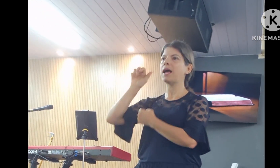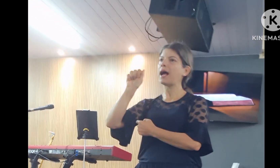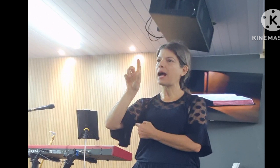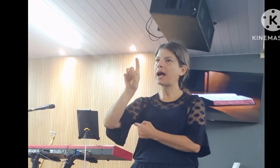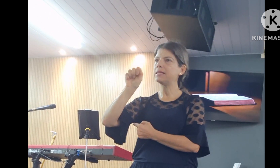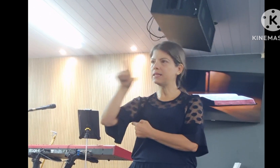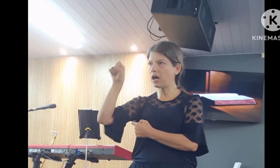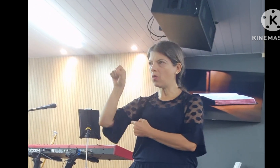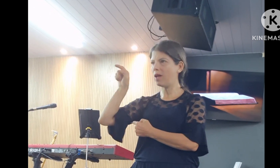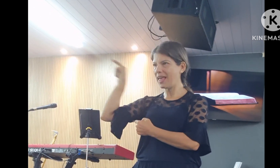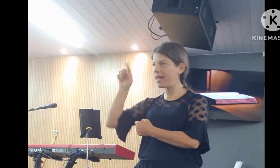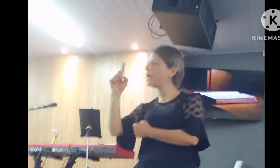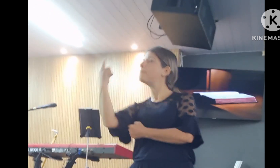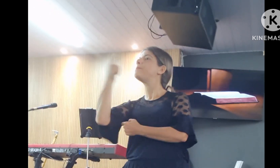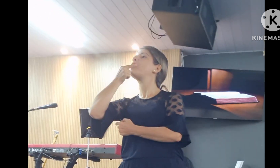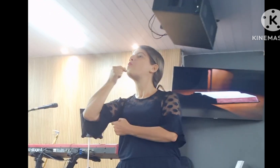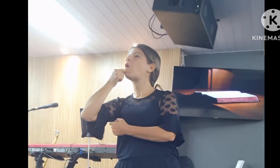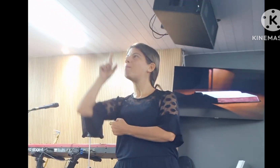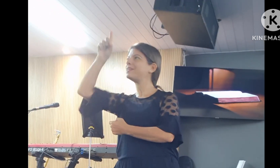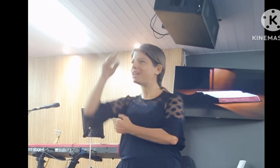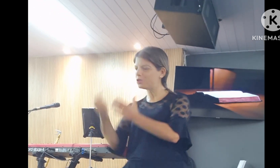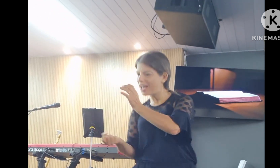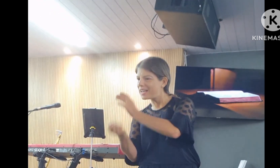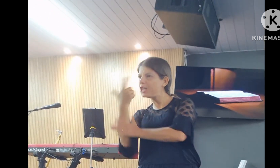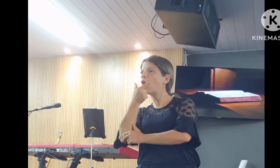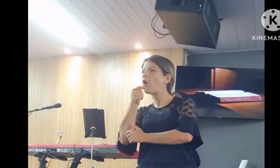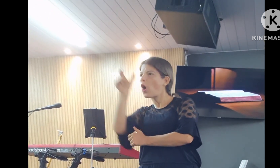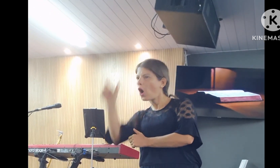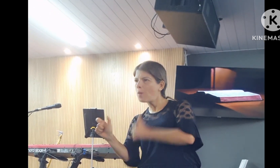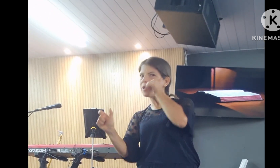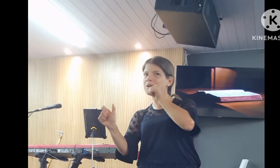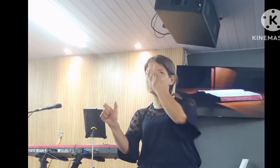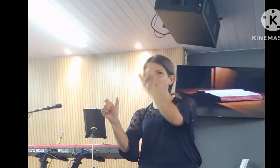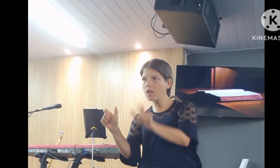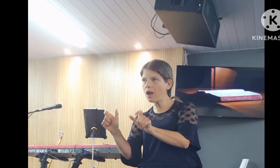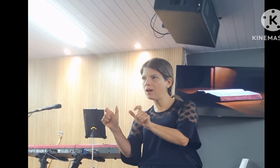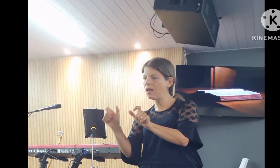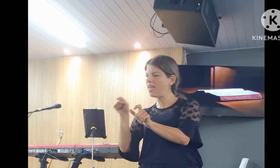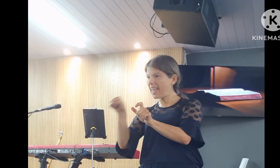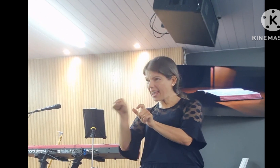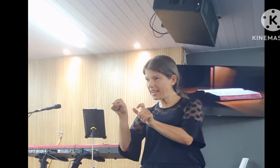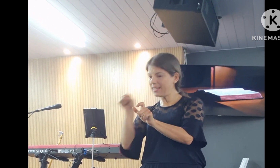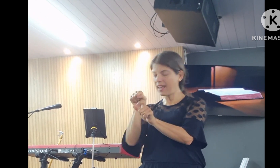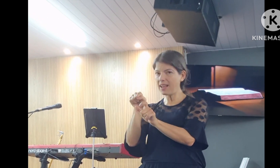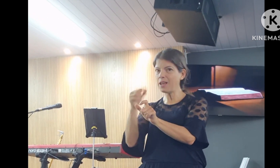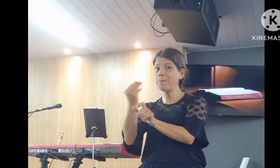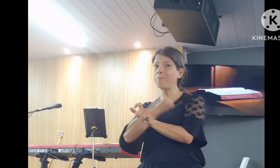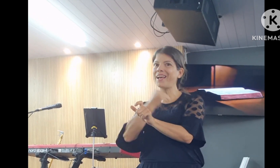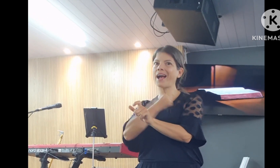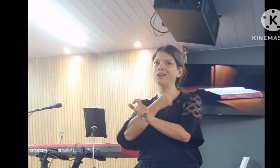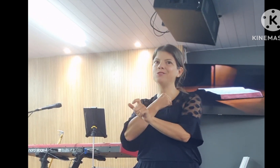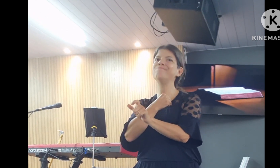para o filho. Junta do pai e da mãe, vai para o neto. E aí vai rodando de geração em geração. Adão pecou. E quando